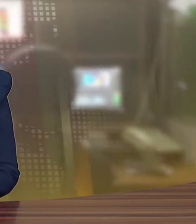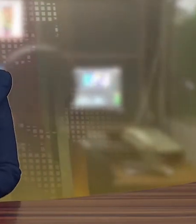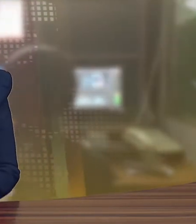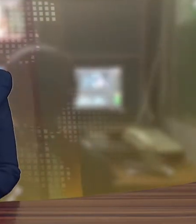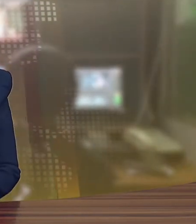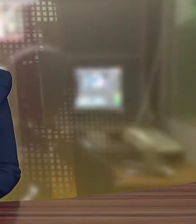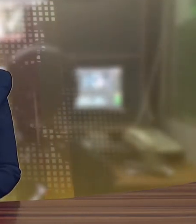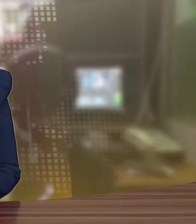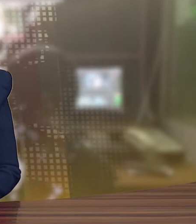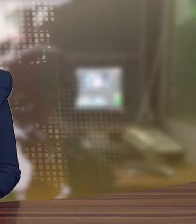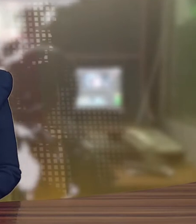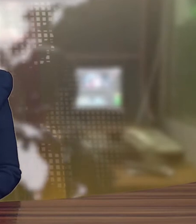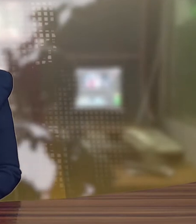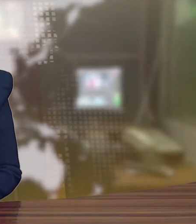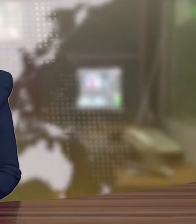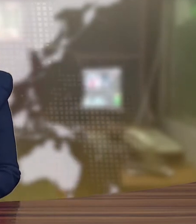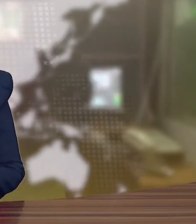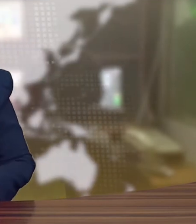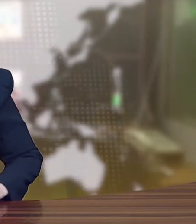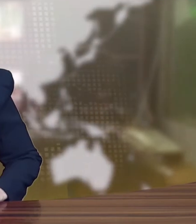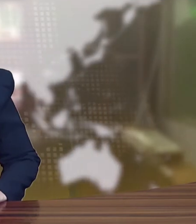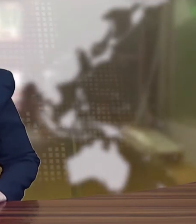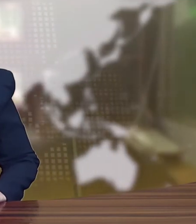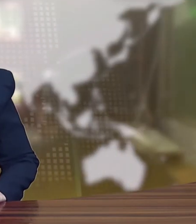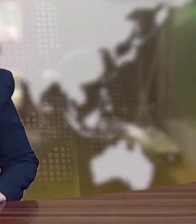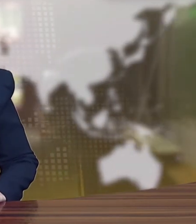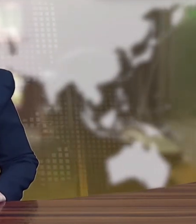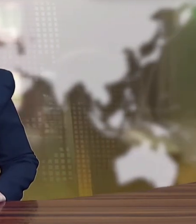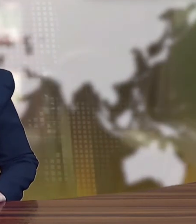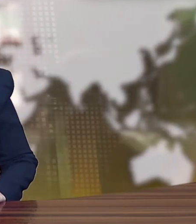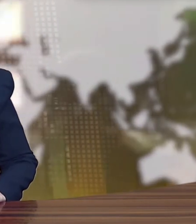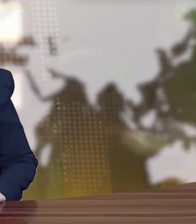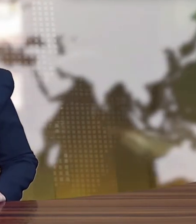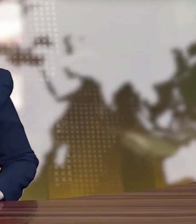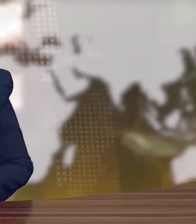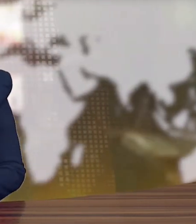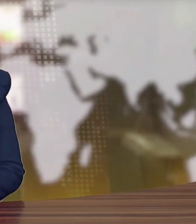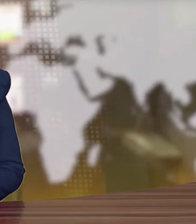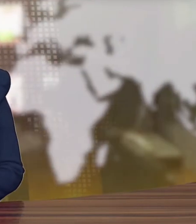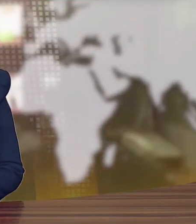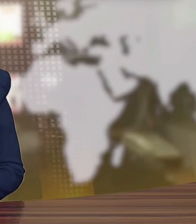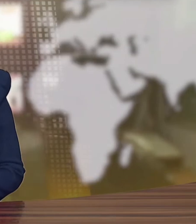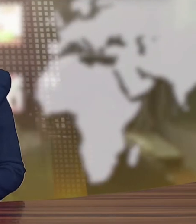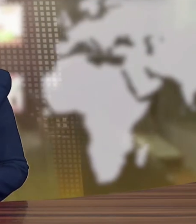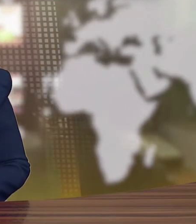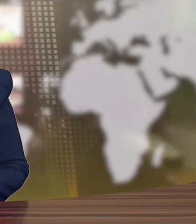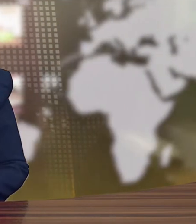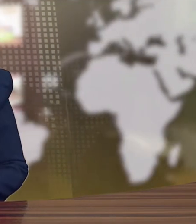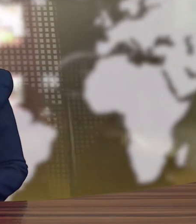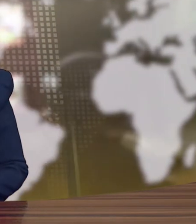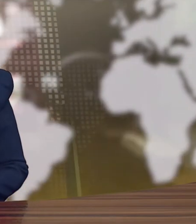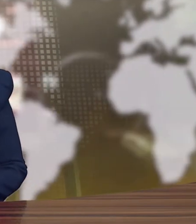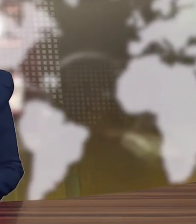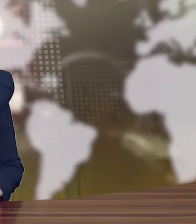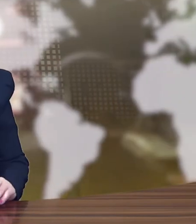देव कोटाले राष्ट्रिय जनस्वास्थ्य प्रयोगशालामा पीसीआर विधिबाट गरिएको परीक्षणमा दुईजनामा संक्रमण पुष्टि भएको